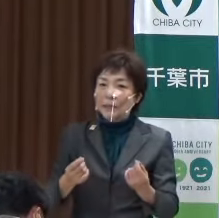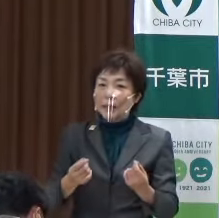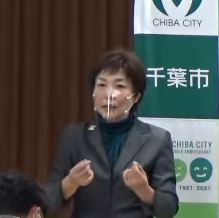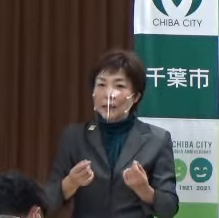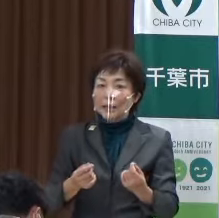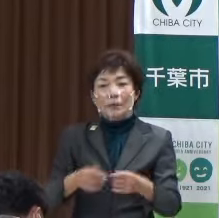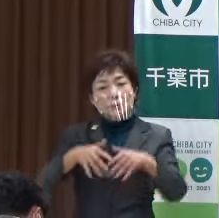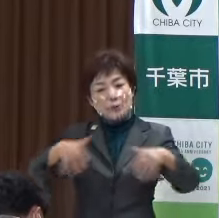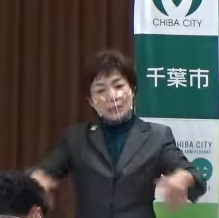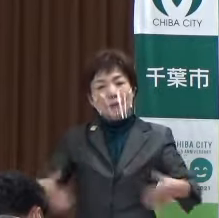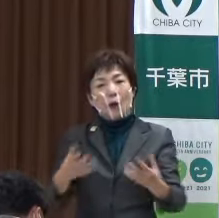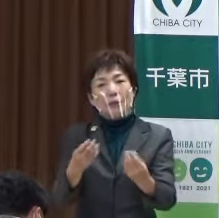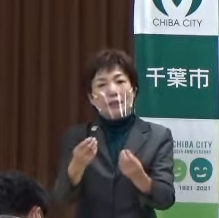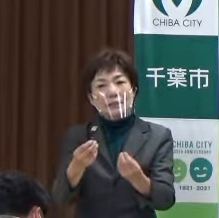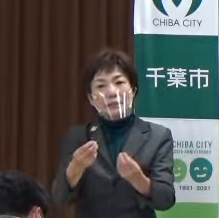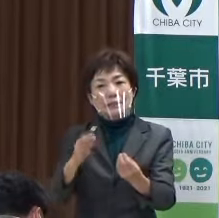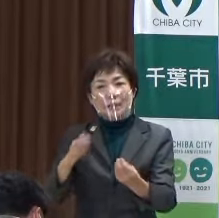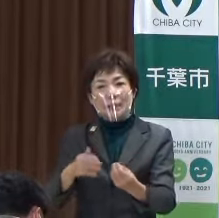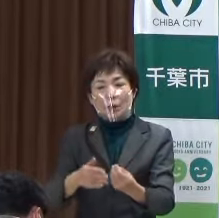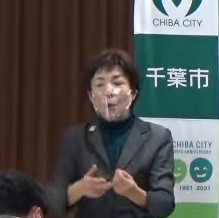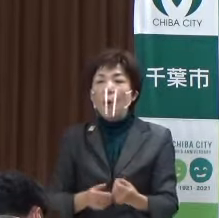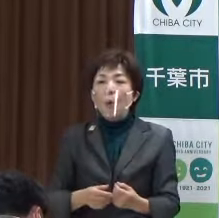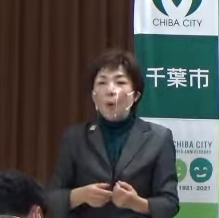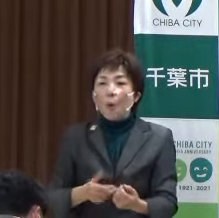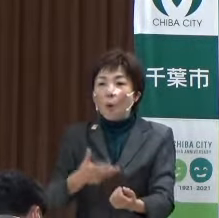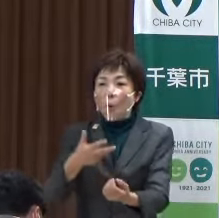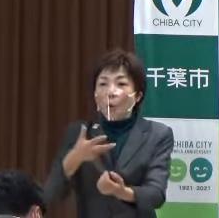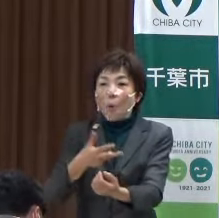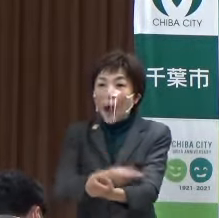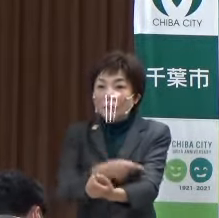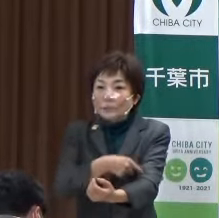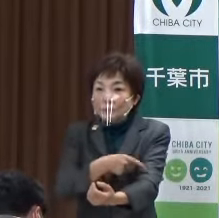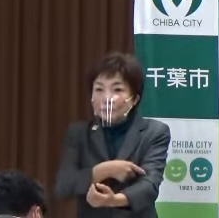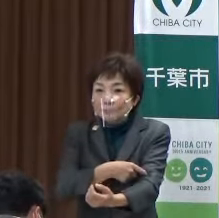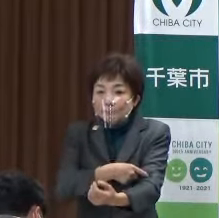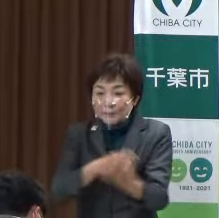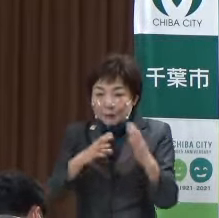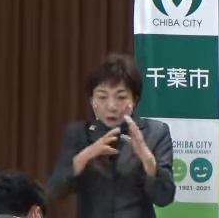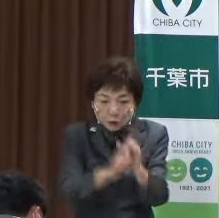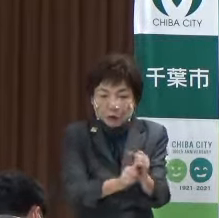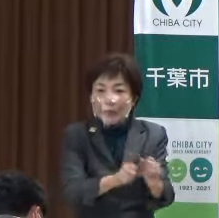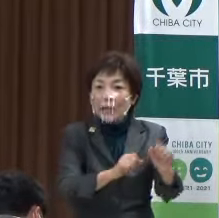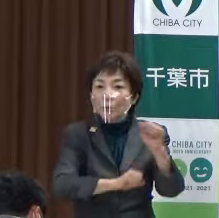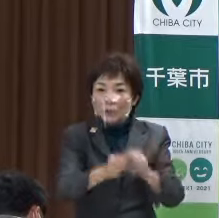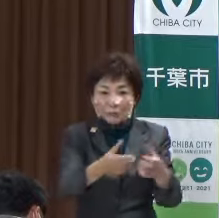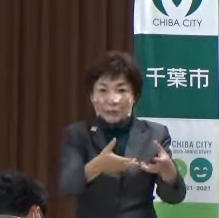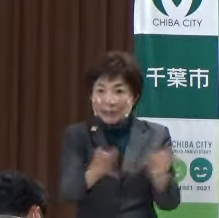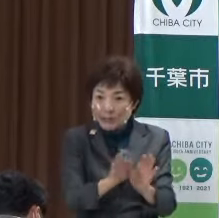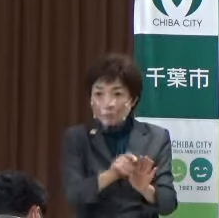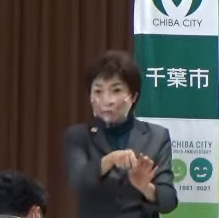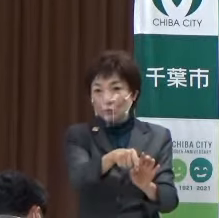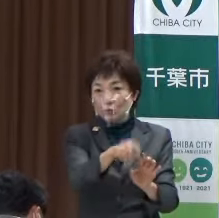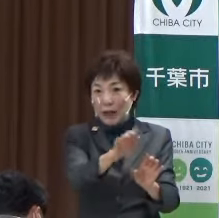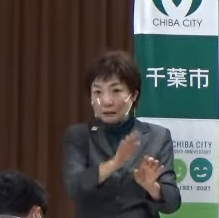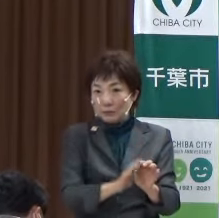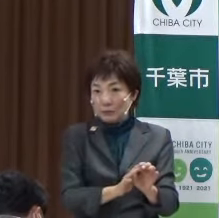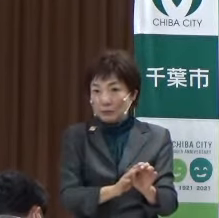組織にはなってしまうんですけど、ワクチンに、集中して取り組むチームということ